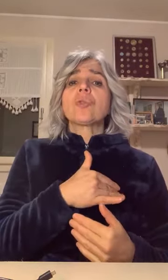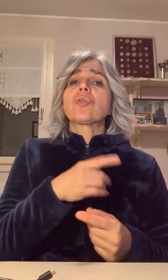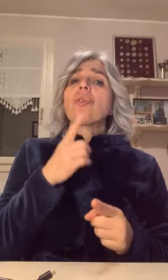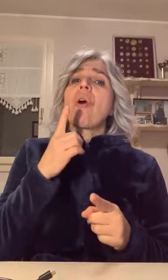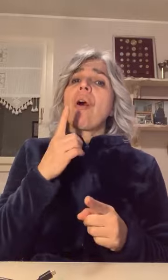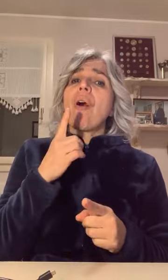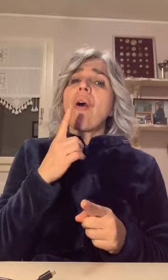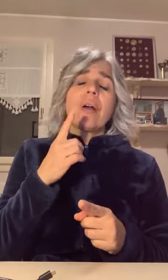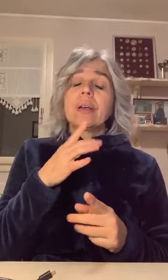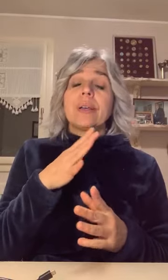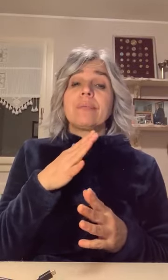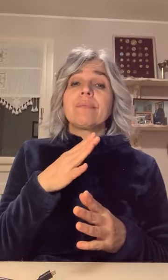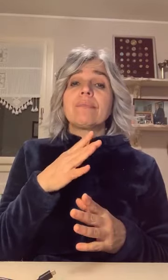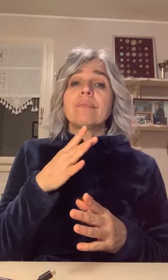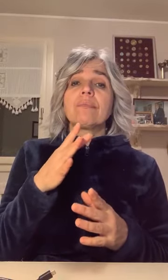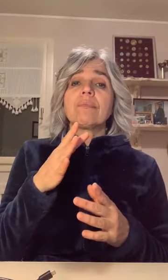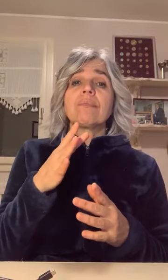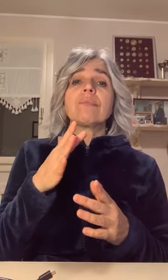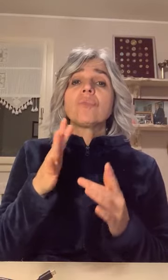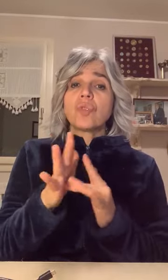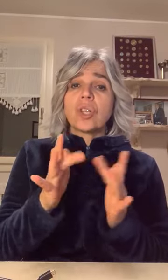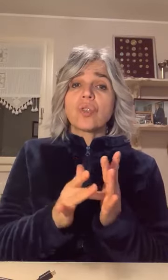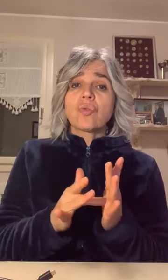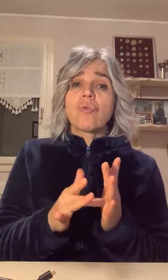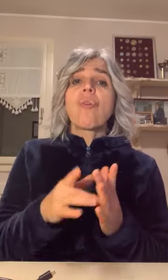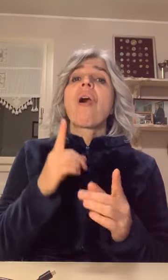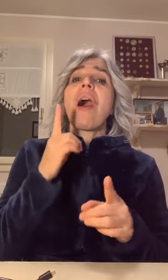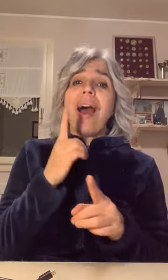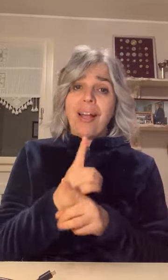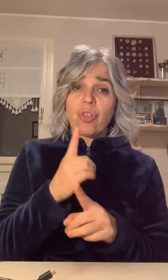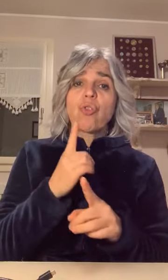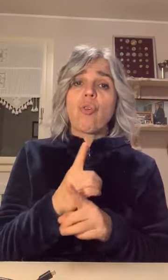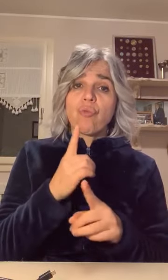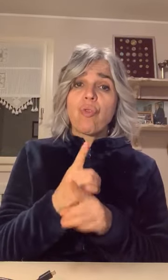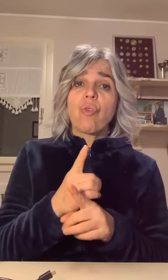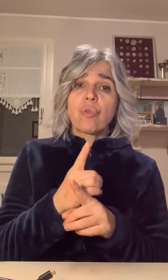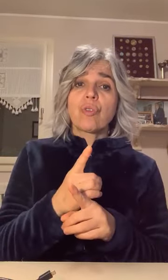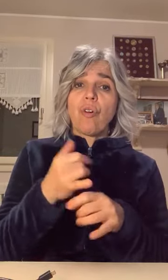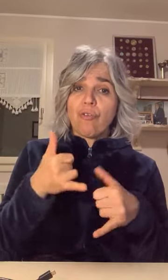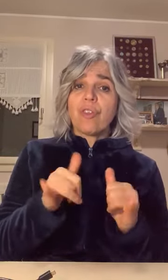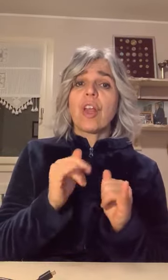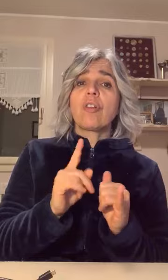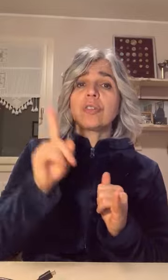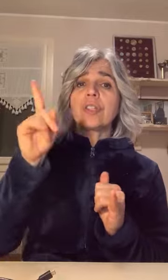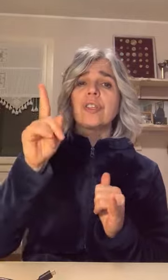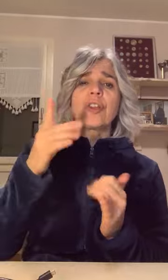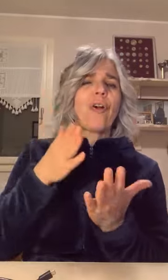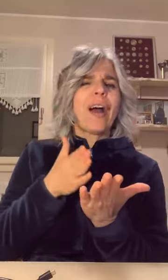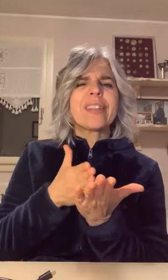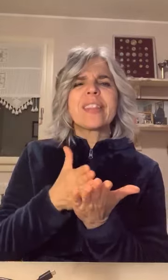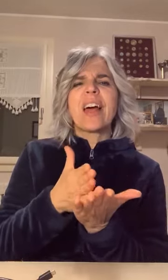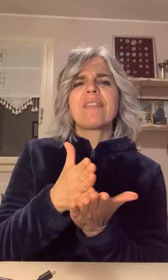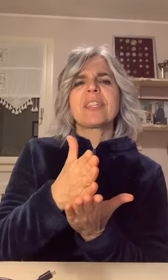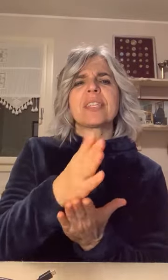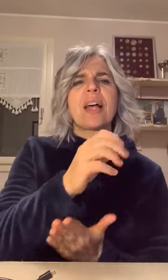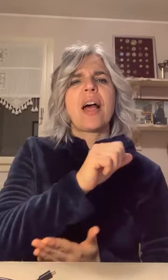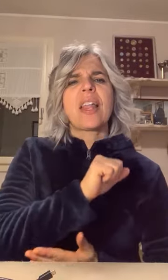stiamo parlando del Figlio di Dio, ha dovuto imparare attraverso la sofferenza. e Gesù nell'orto del Getsemane, in quella